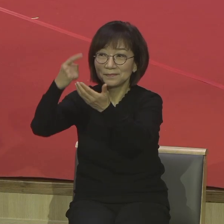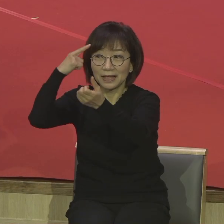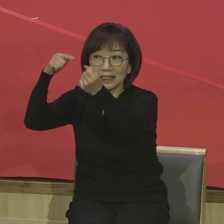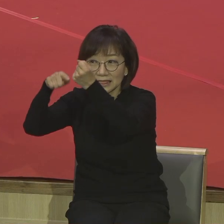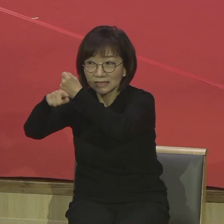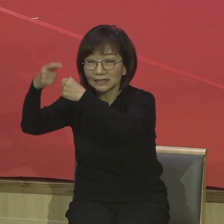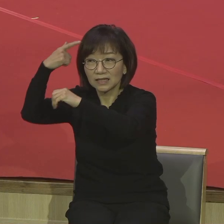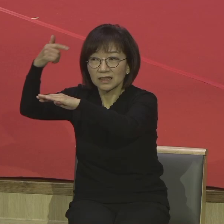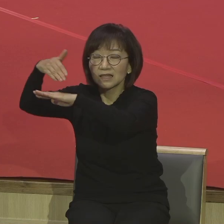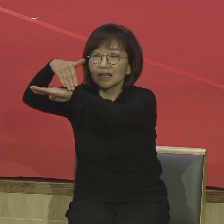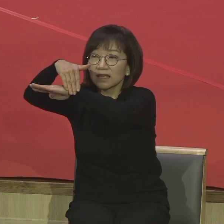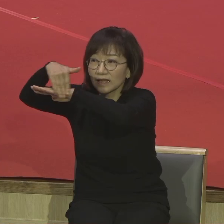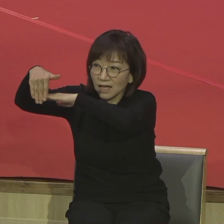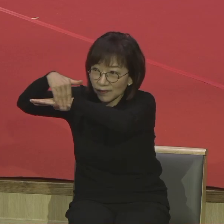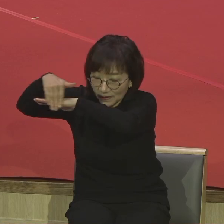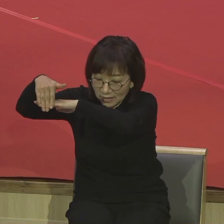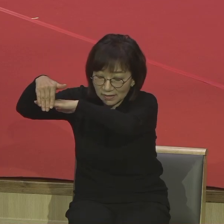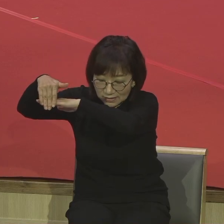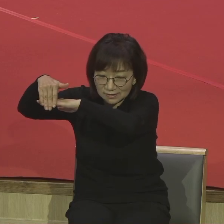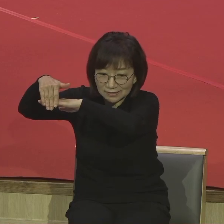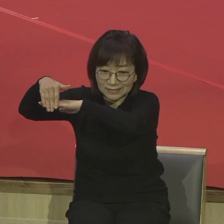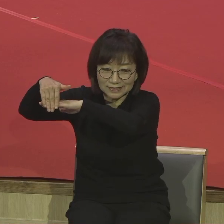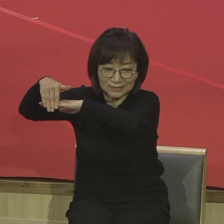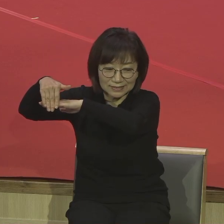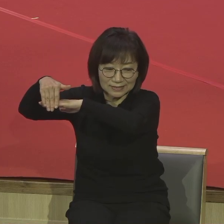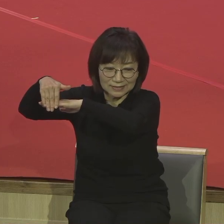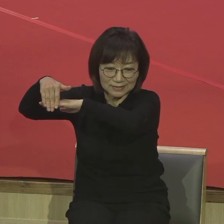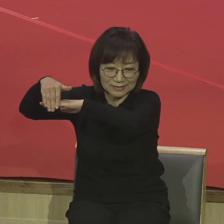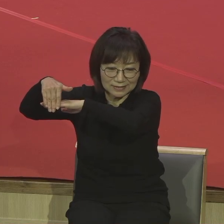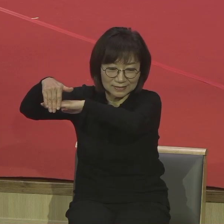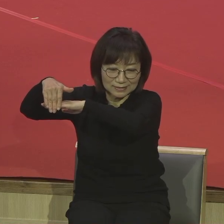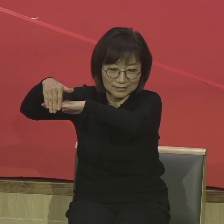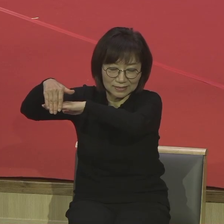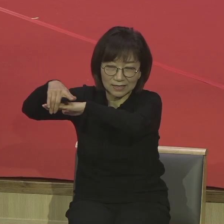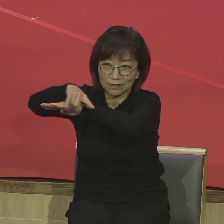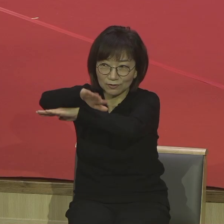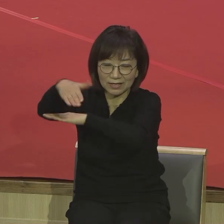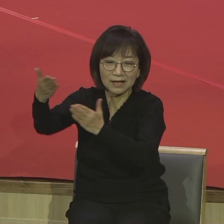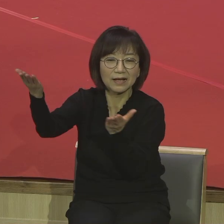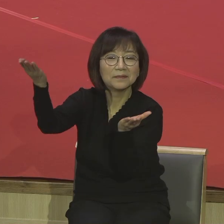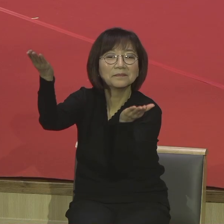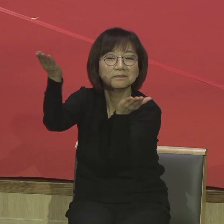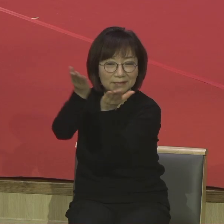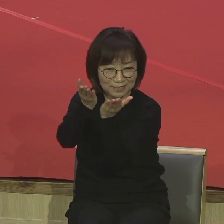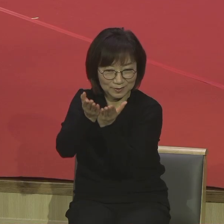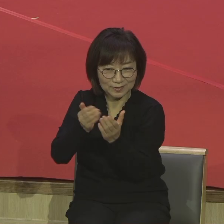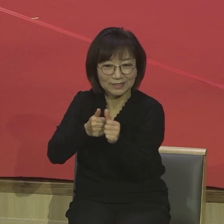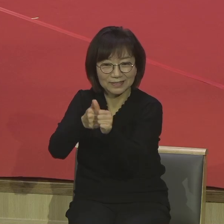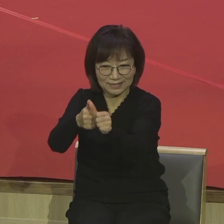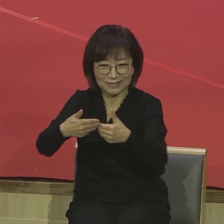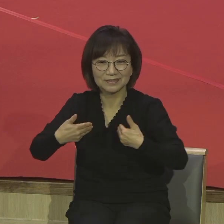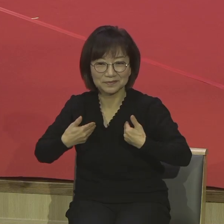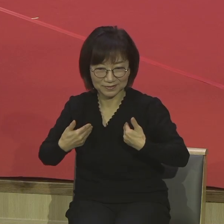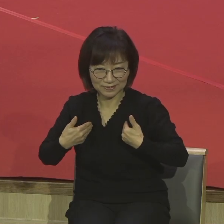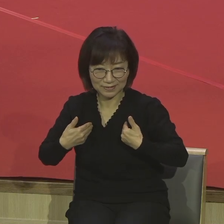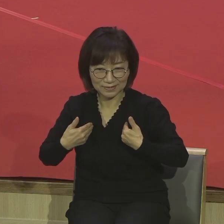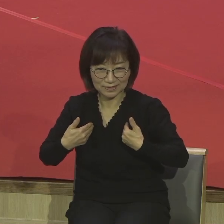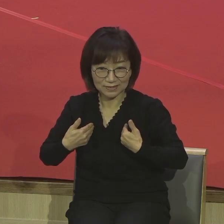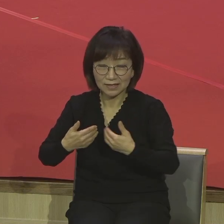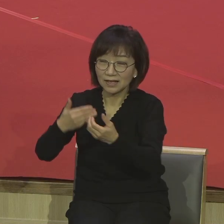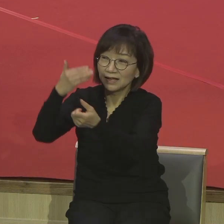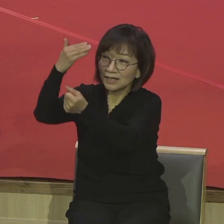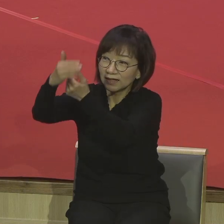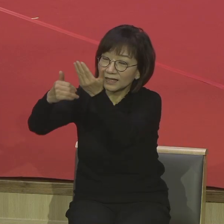계획, 뜻과 계획에 거기에 이제 맞춰야 된다. 하나님의